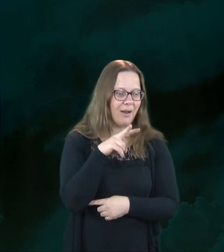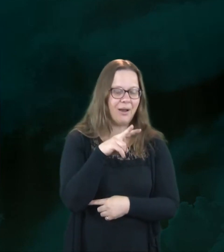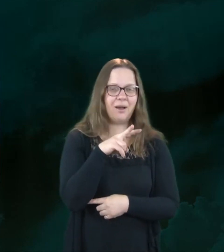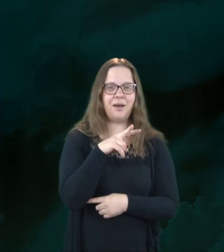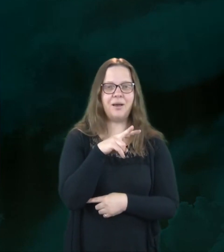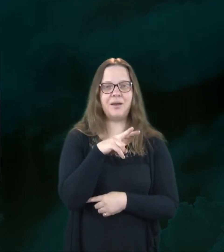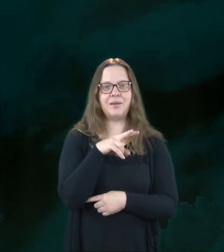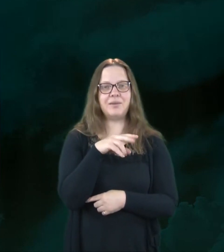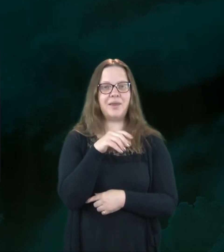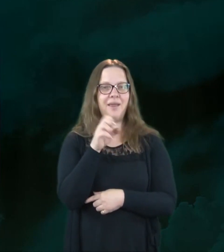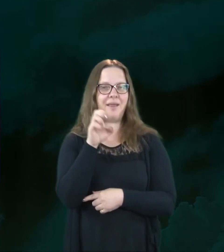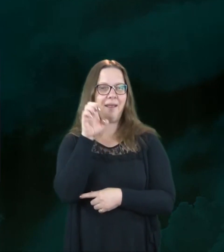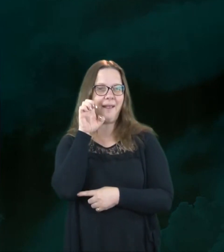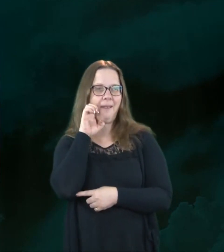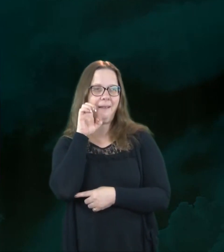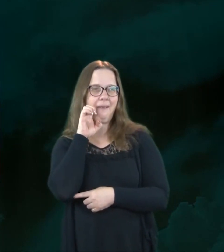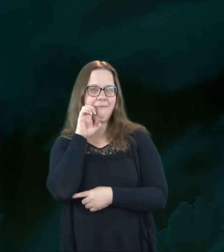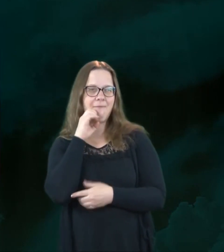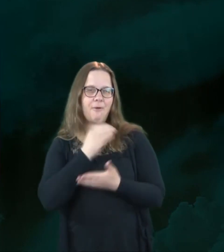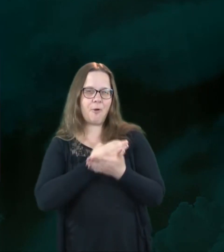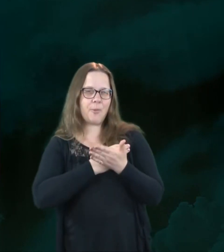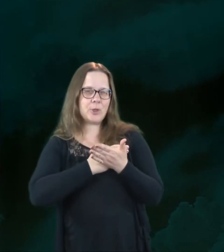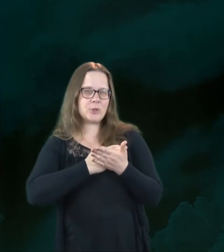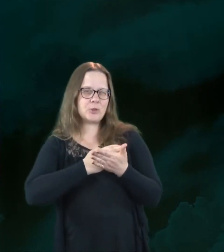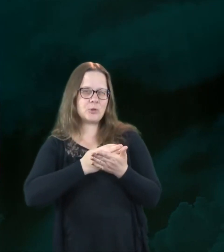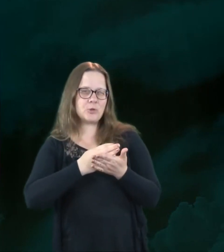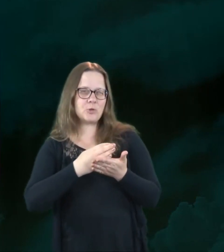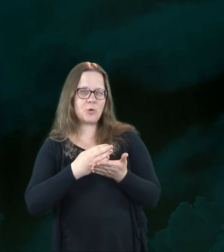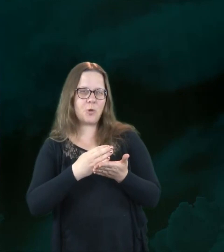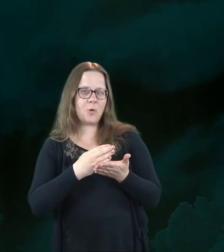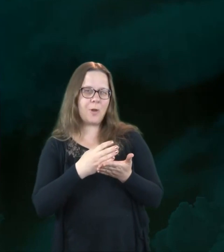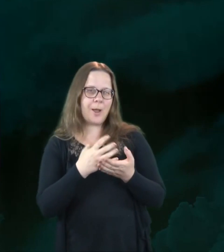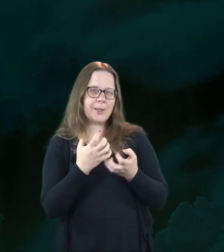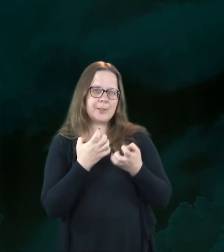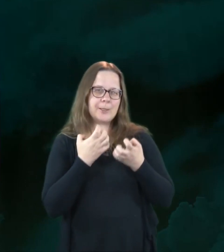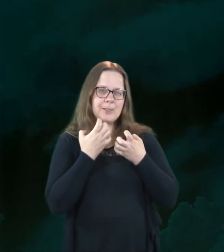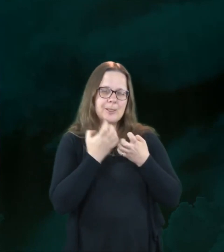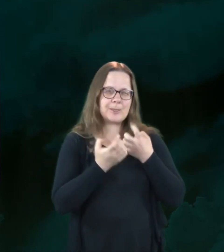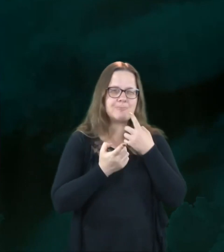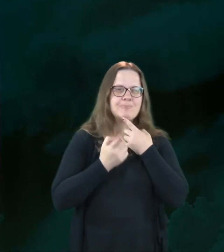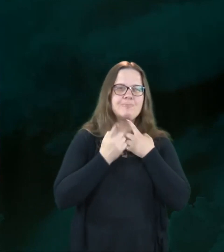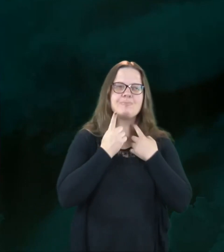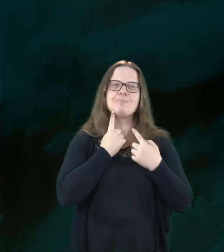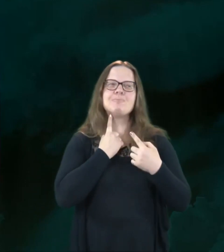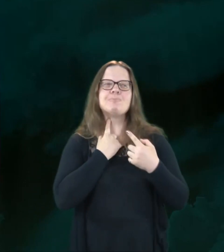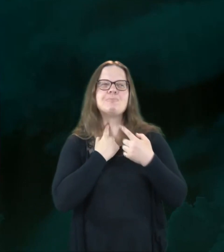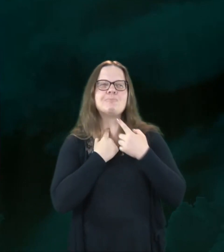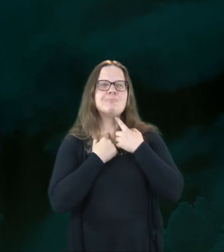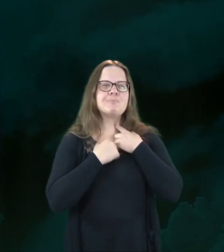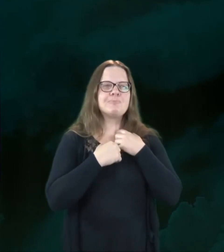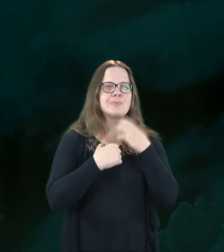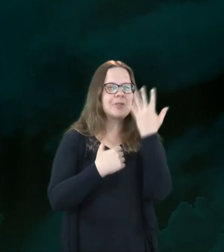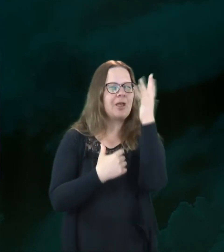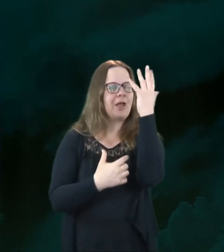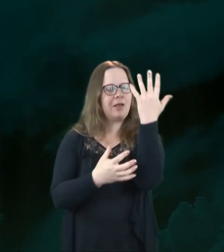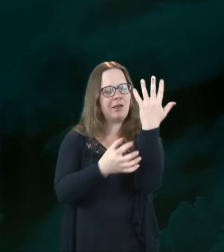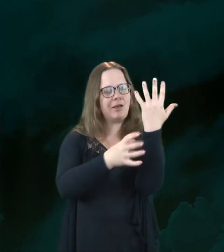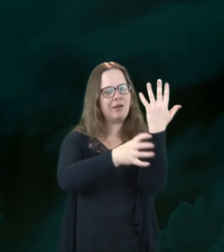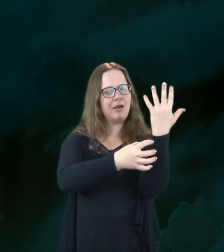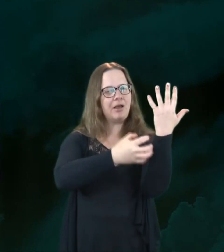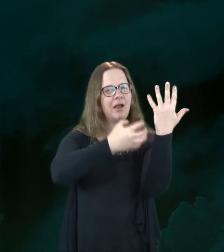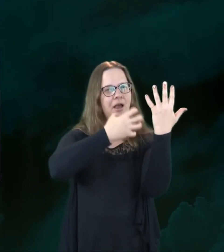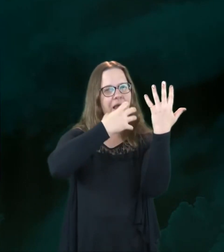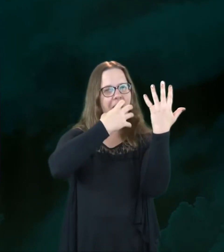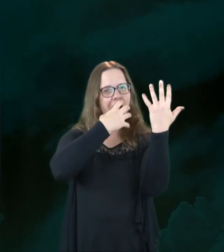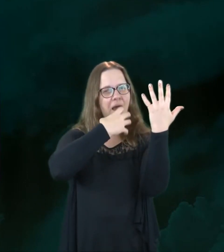coisa, desejável para ter entendimento, e a mulher então tomou do fruto da árvore do conhecimento do bem e do mal,